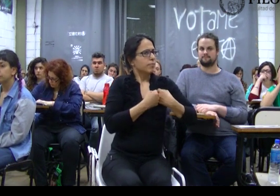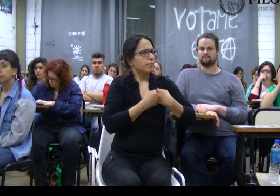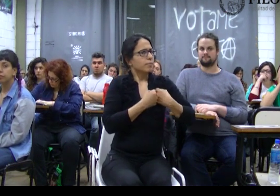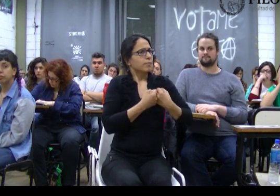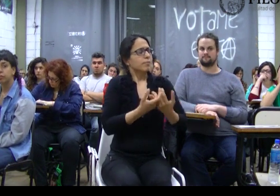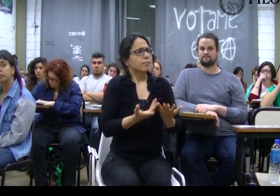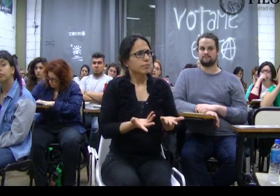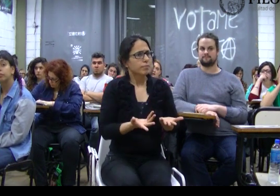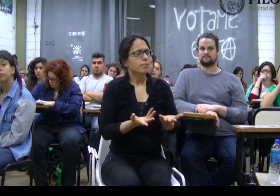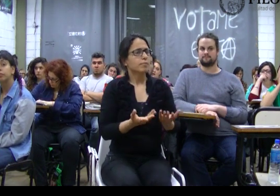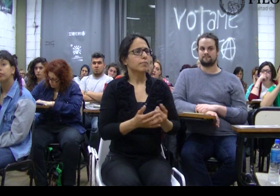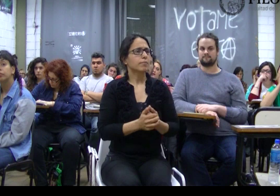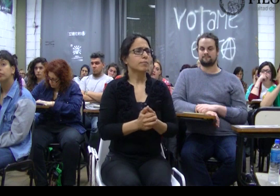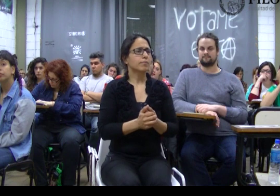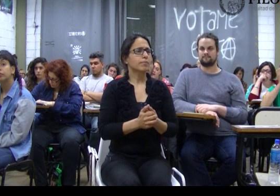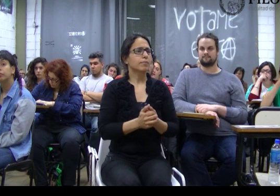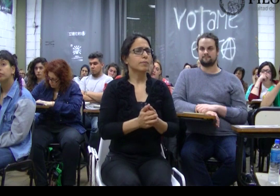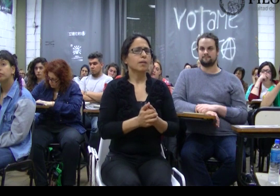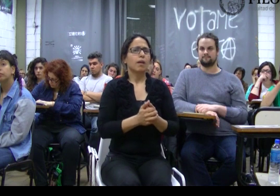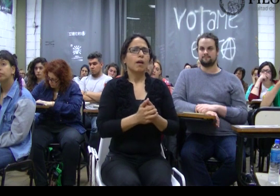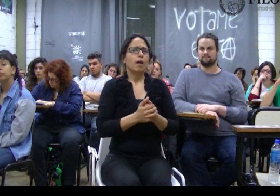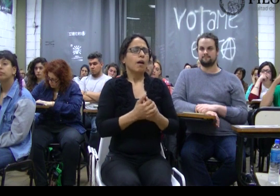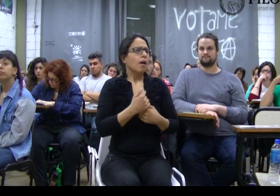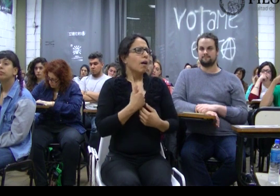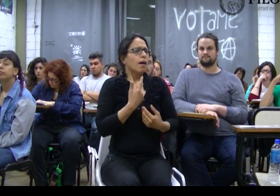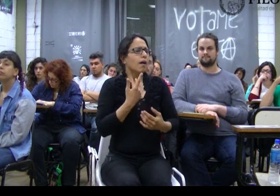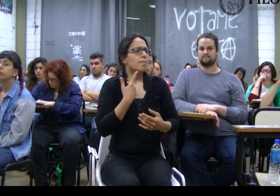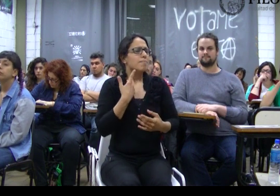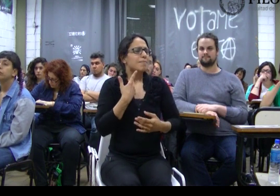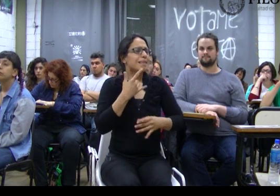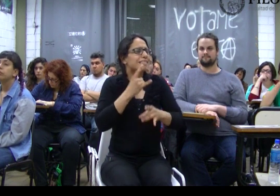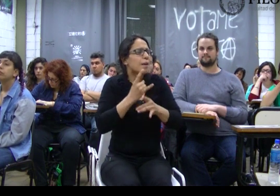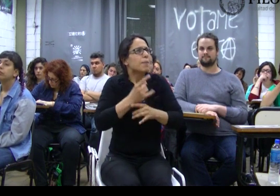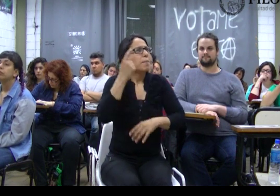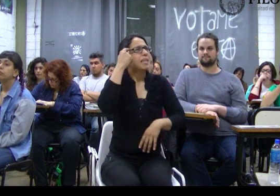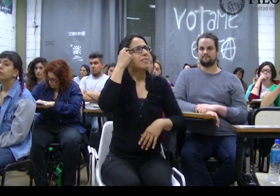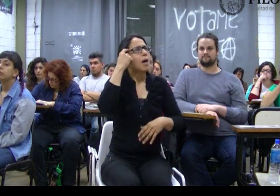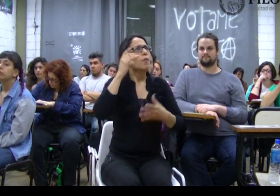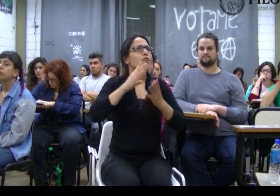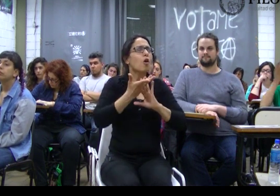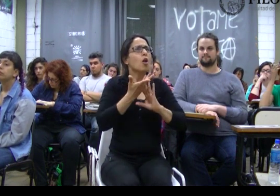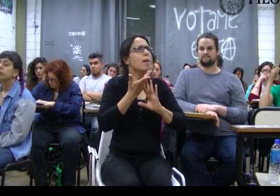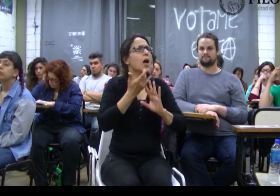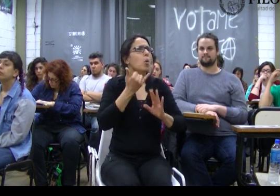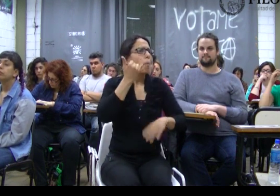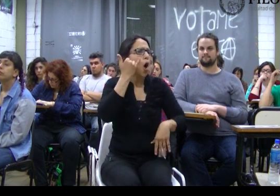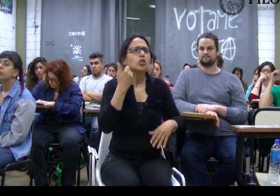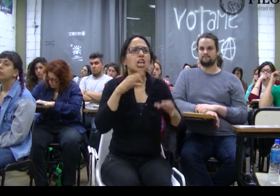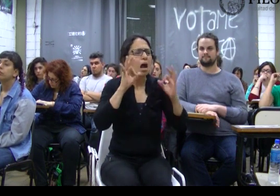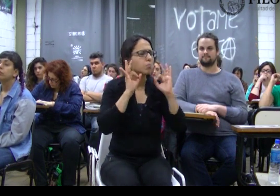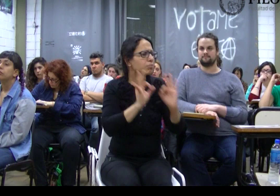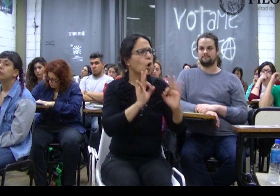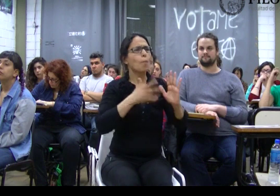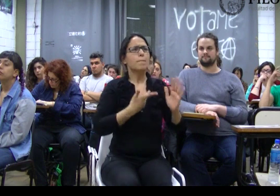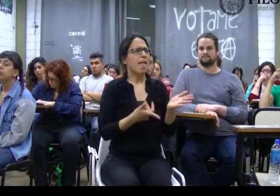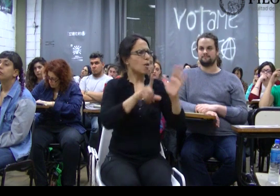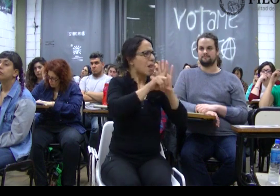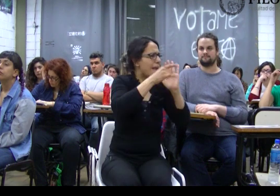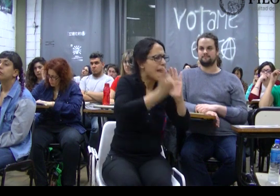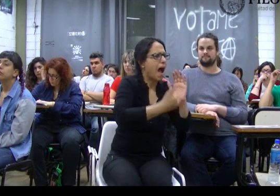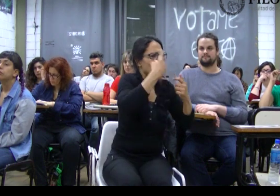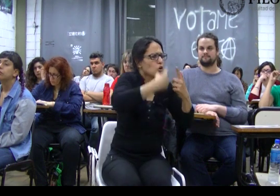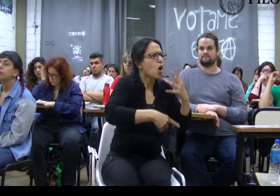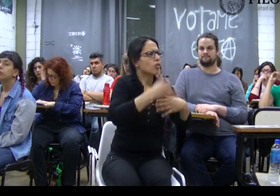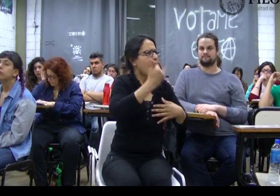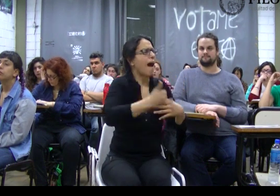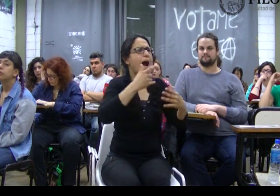Y claro, uno piensa que, bueno, el dispositivo ya está listo, sale a las escuelas, aparecen en todos los